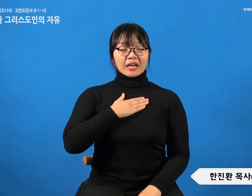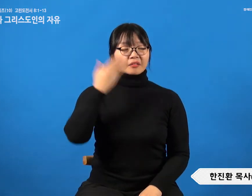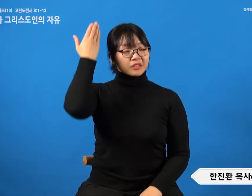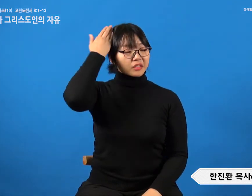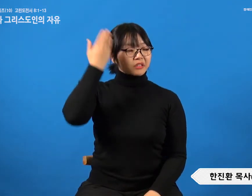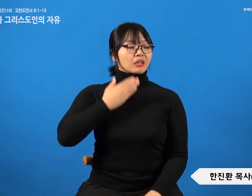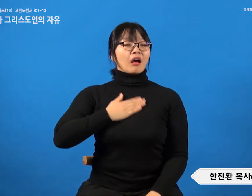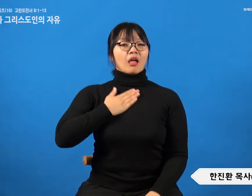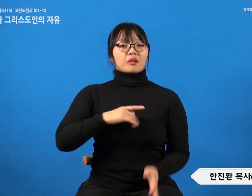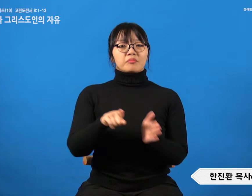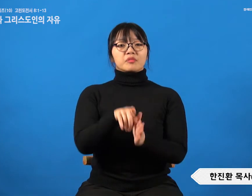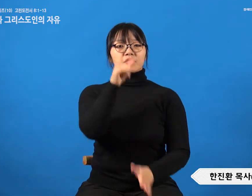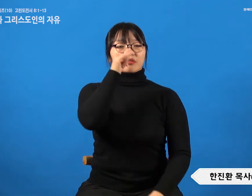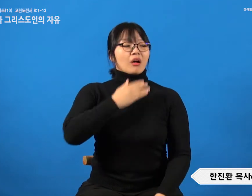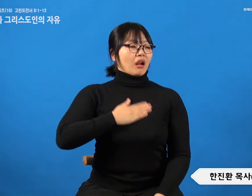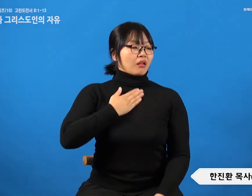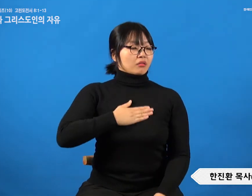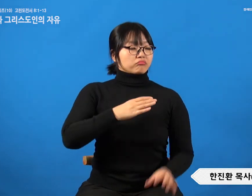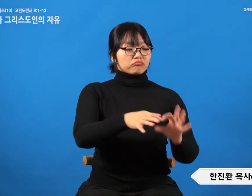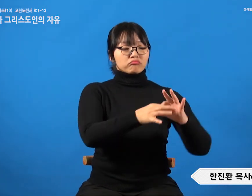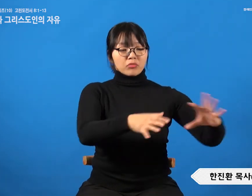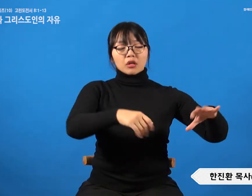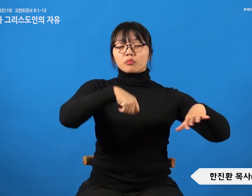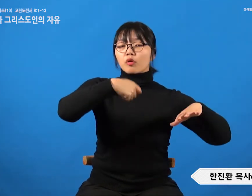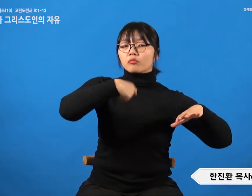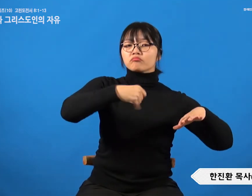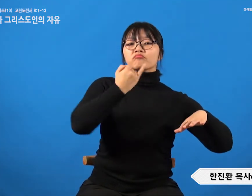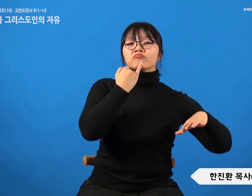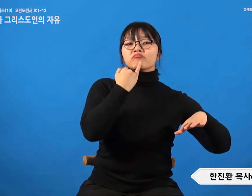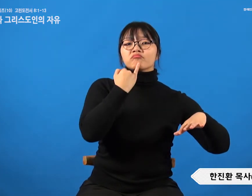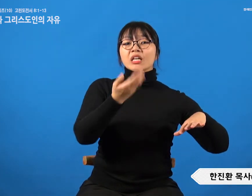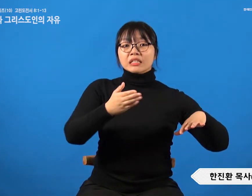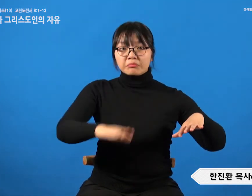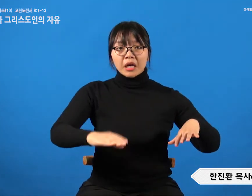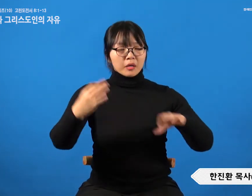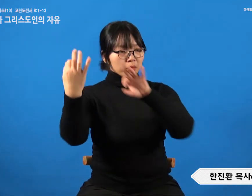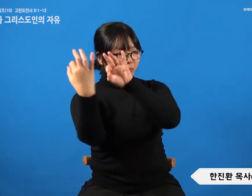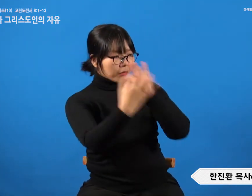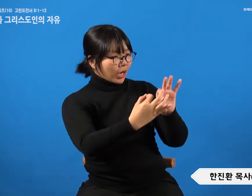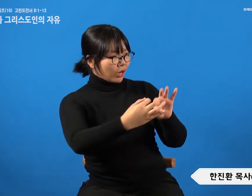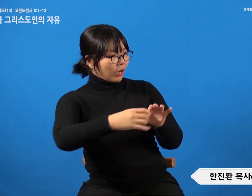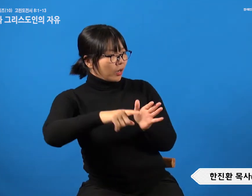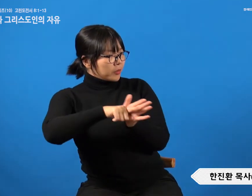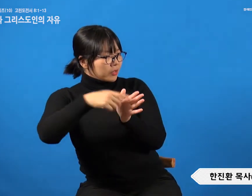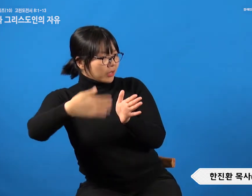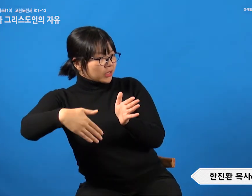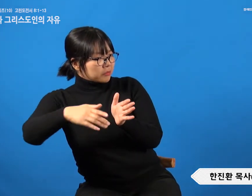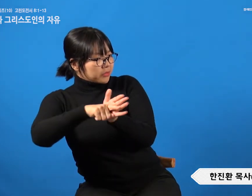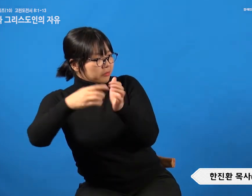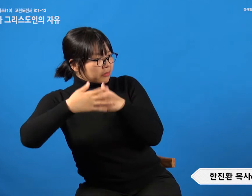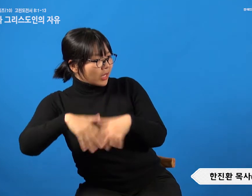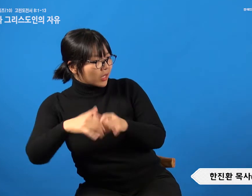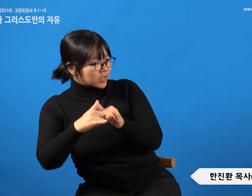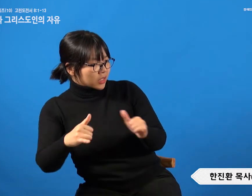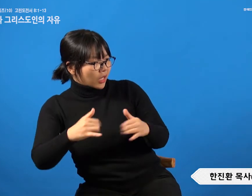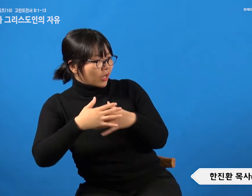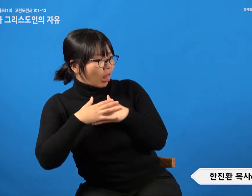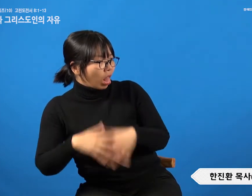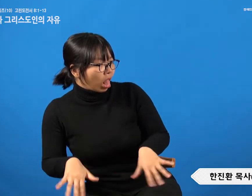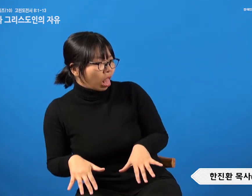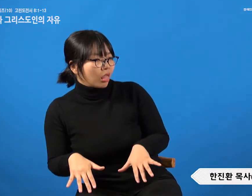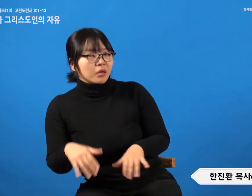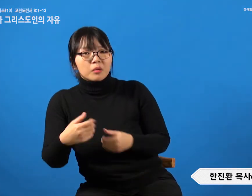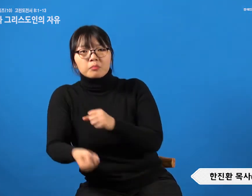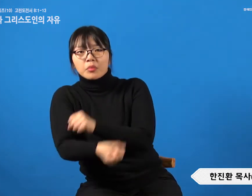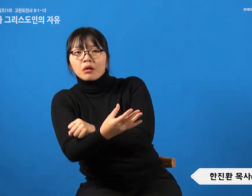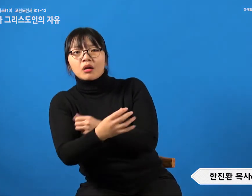바른 지식이 있어서 먹었지만 그것 때문에 믿음이 약한 자가 넘어지게 된다면 그러면 먹어서는 안